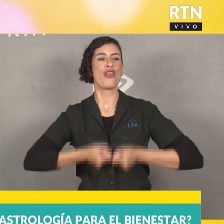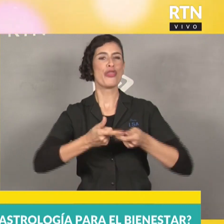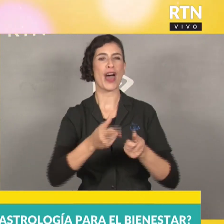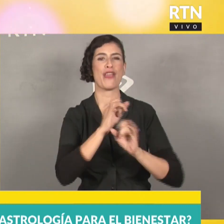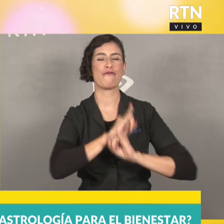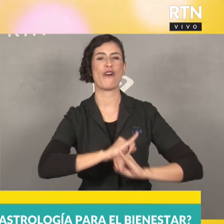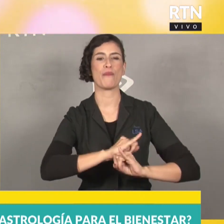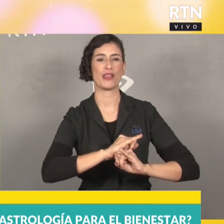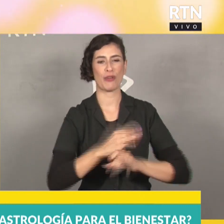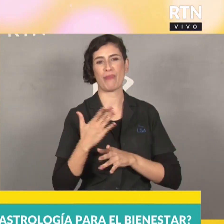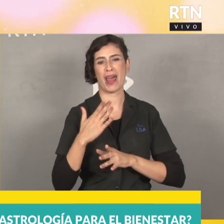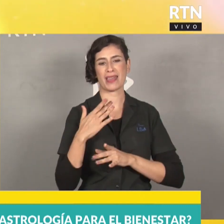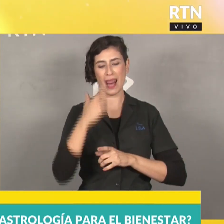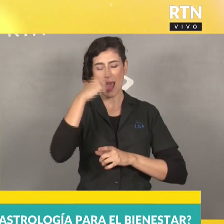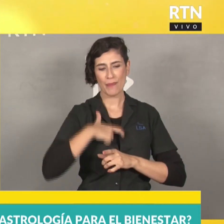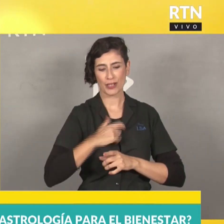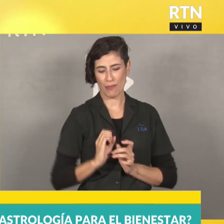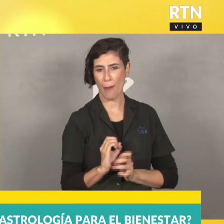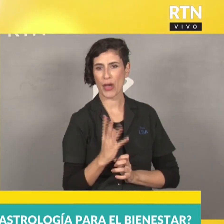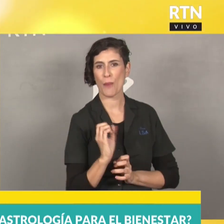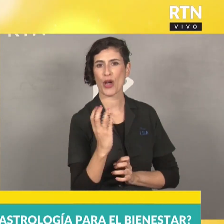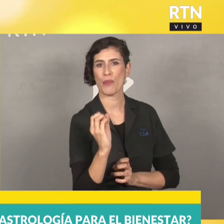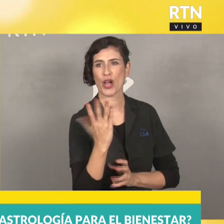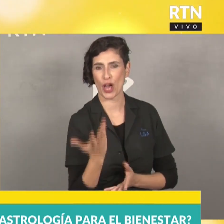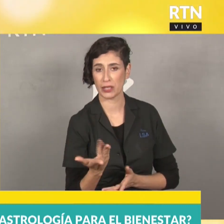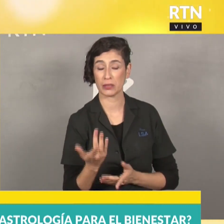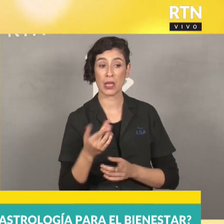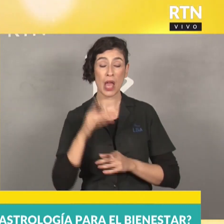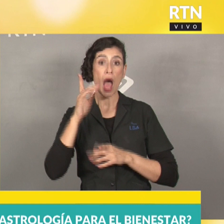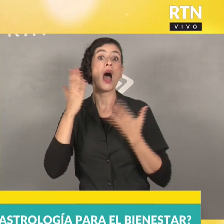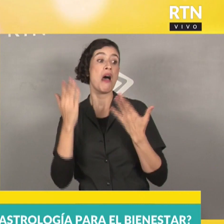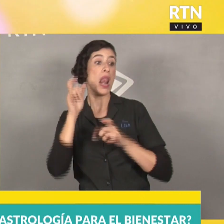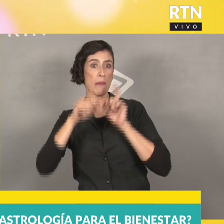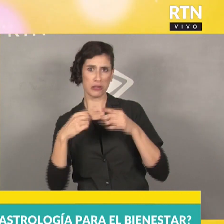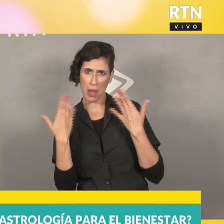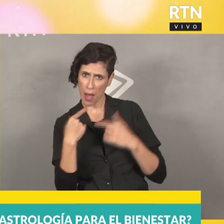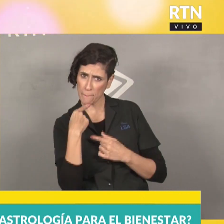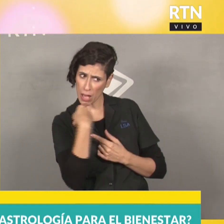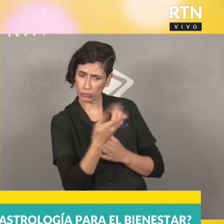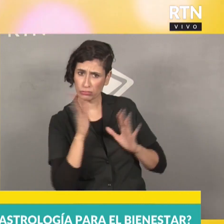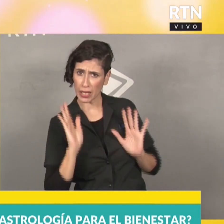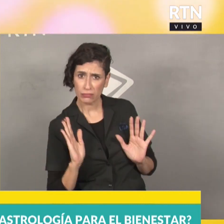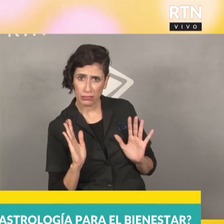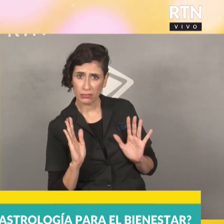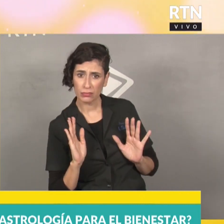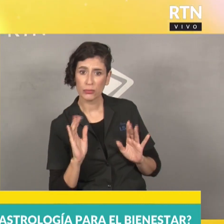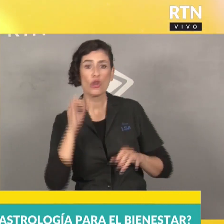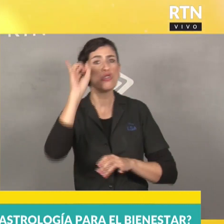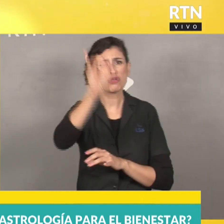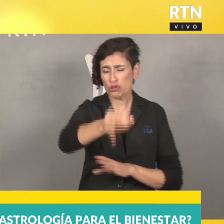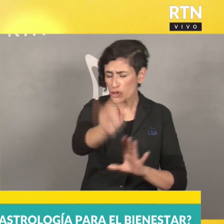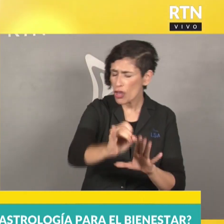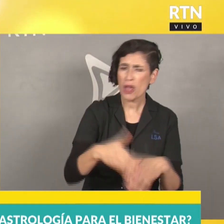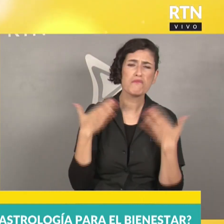de la carta astral. Bien, entonces la gente nos puede hacer preguntas y por eso las vamos respondiendo, pero vamos a elegir algún tema siempre. Sí,